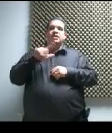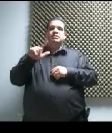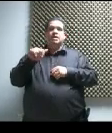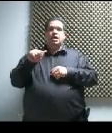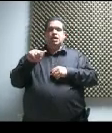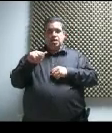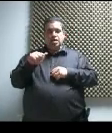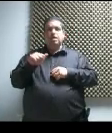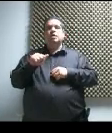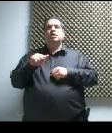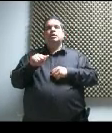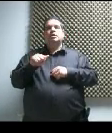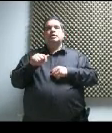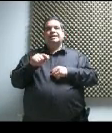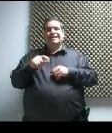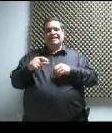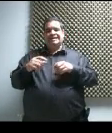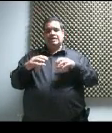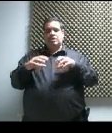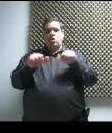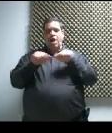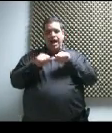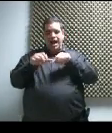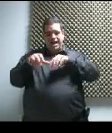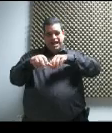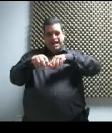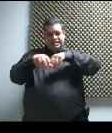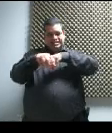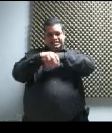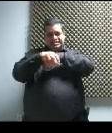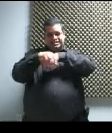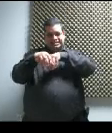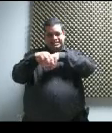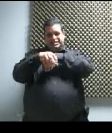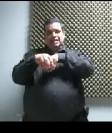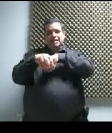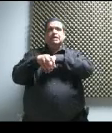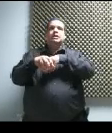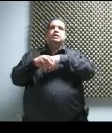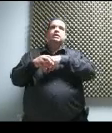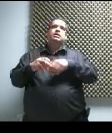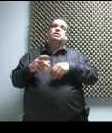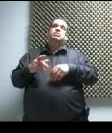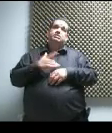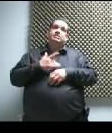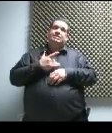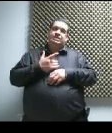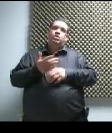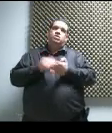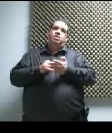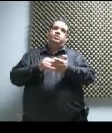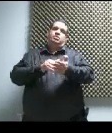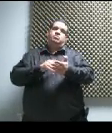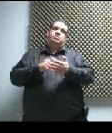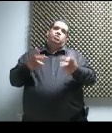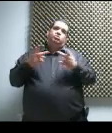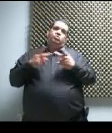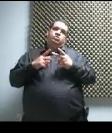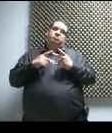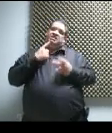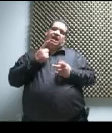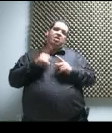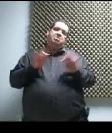básicamente los dos bloques se están acomodando y ahí es que viene el chorrete de réplica. Y tú puedes estar en un sitio y bajar